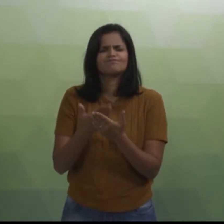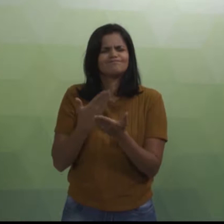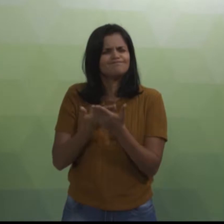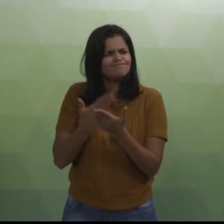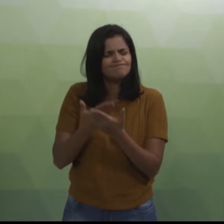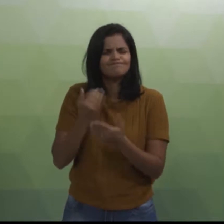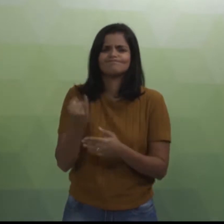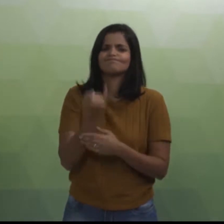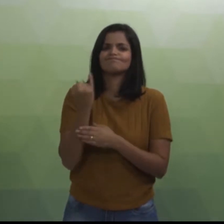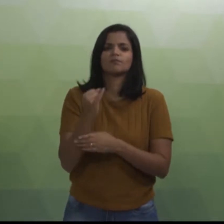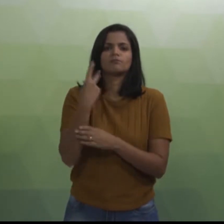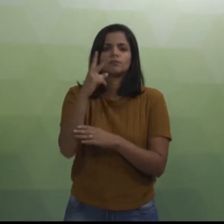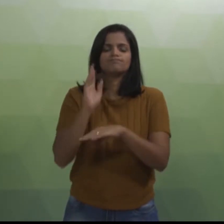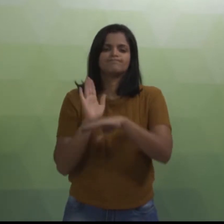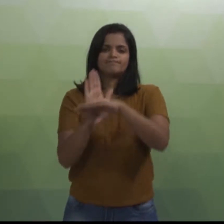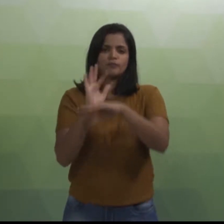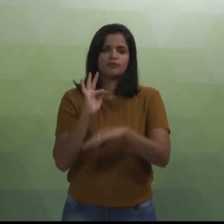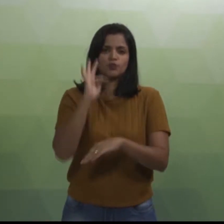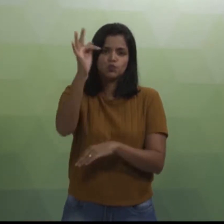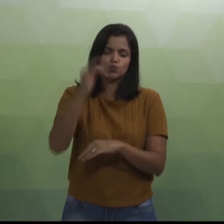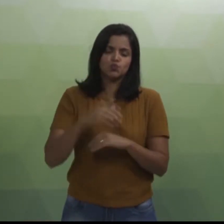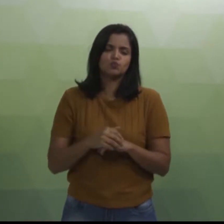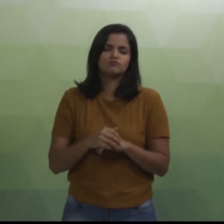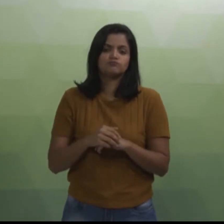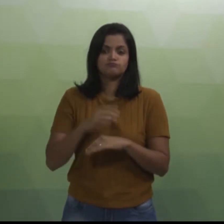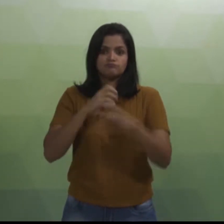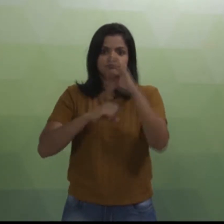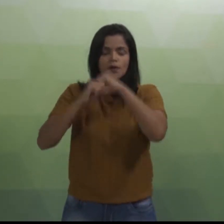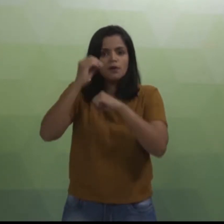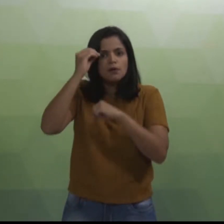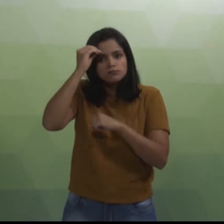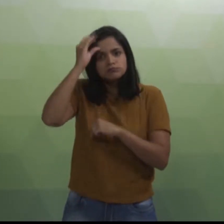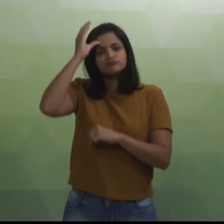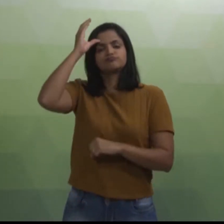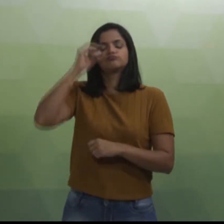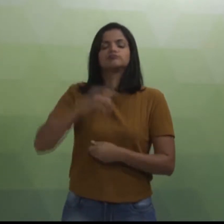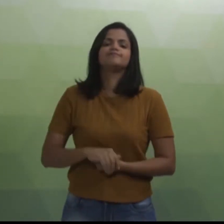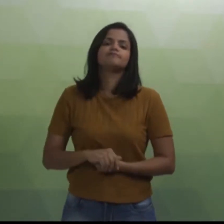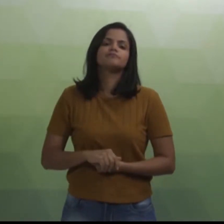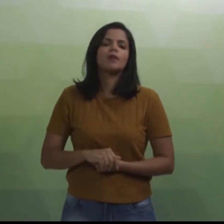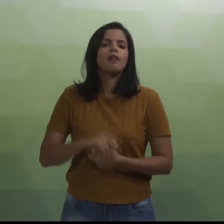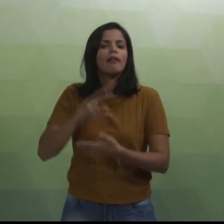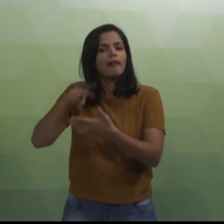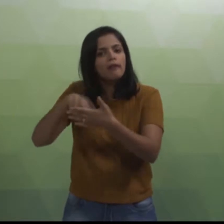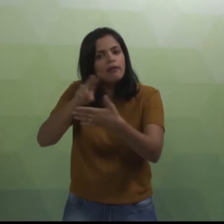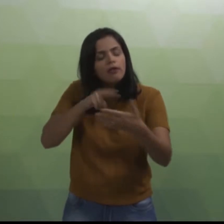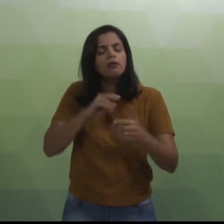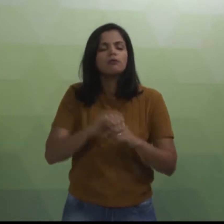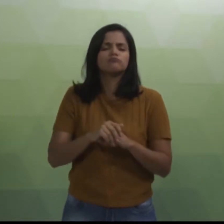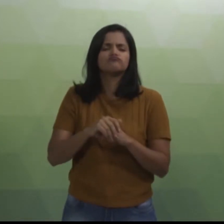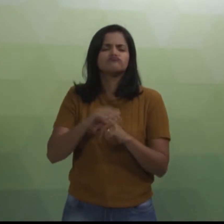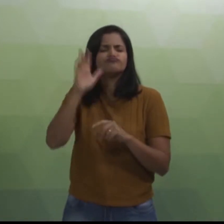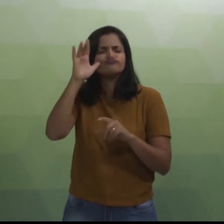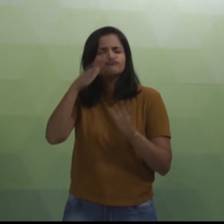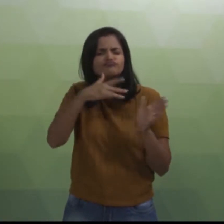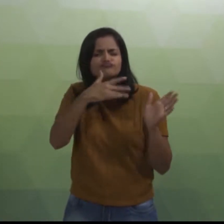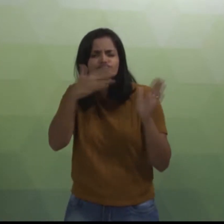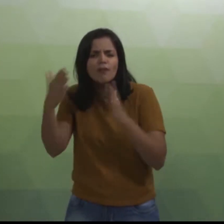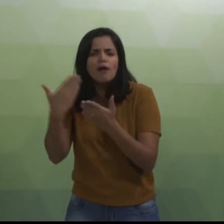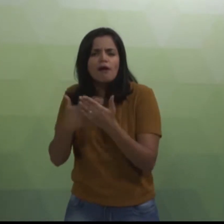isso é muito importante. Isso vai auxiliar vocês futuramente. Vai adquirir conhecimentos por meio da leitura, assistindo